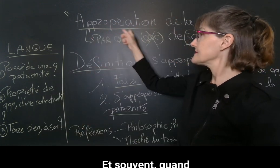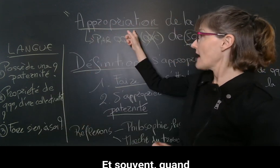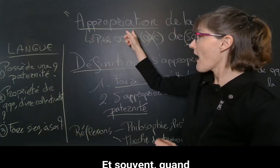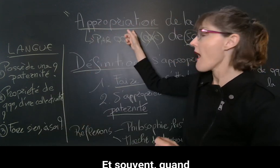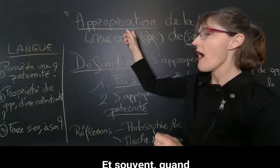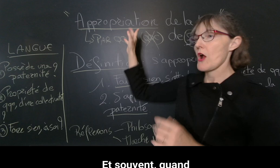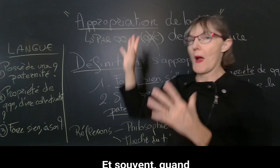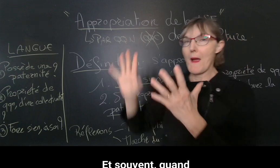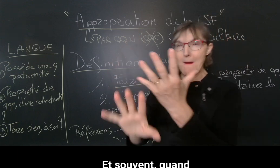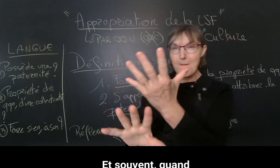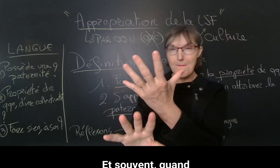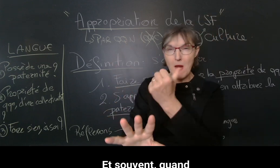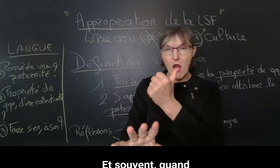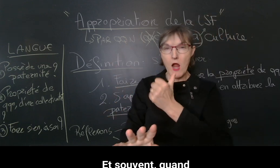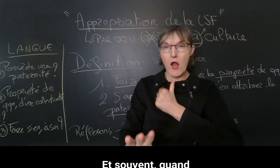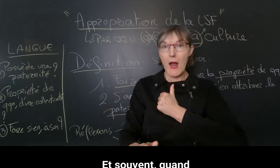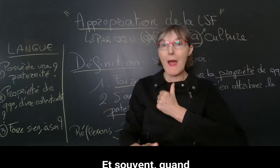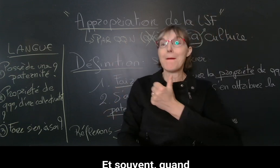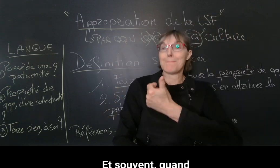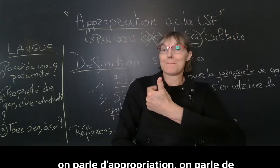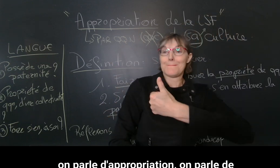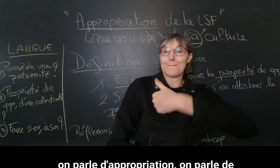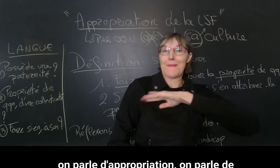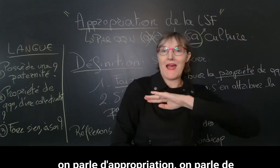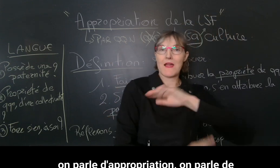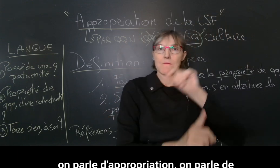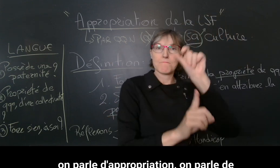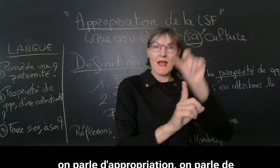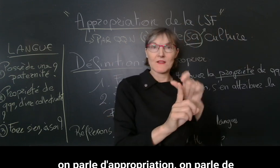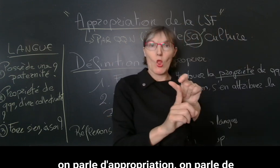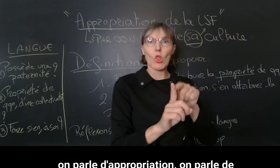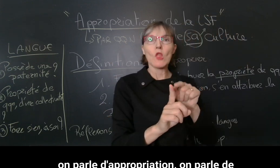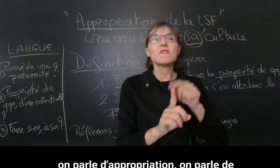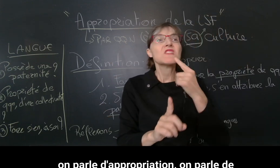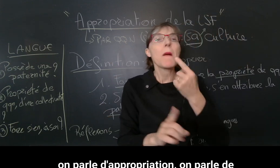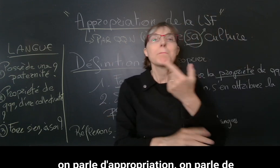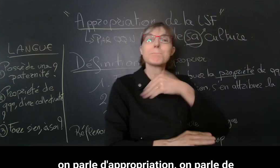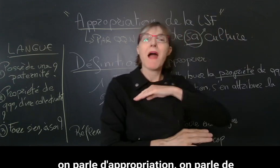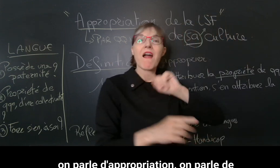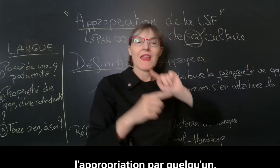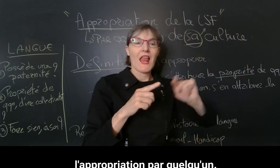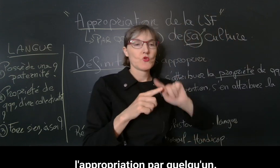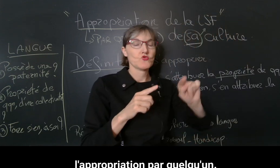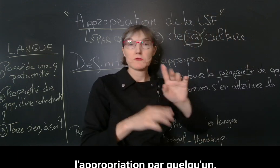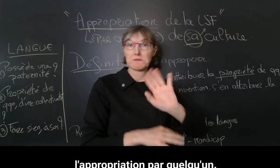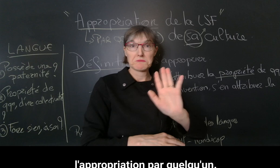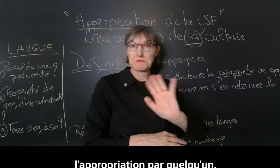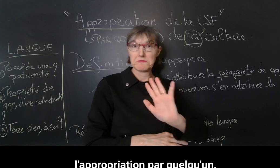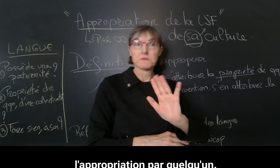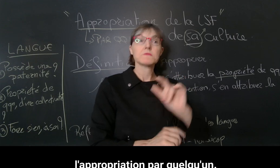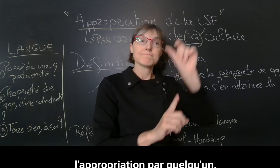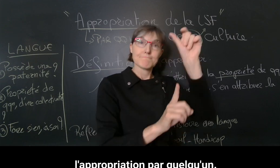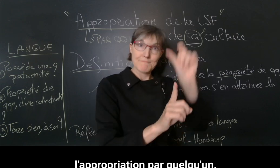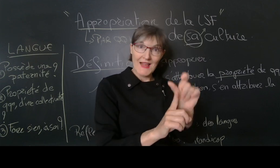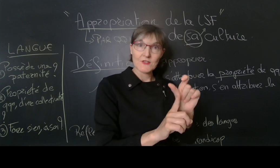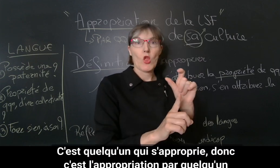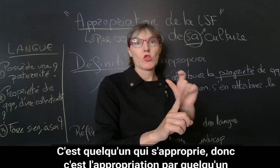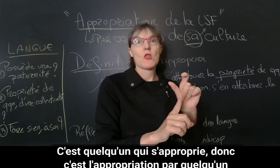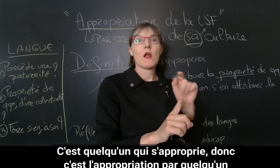et souvent quand on parle d'appropriation on parle de l'appropriation par quelqu'un c'est quelqu